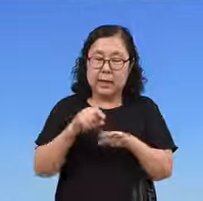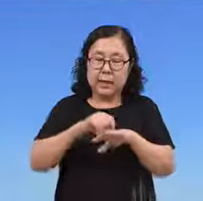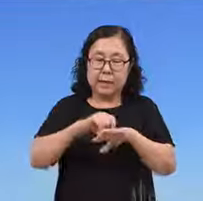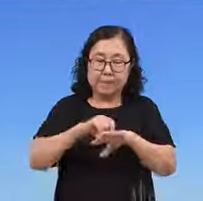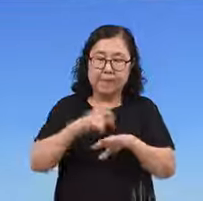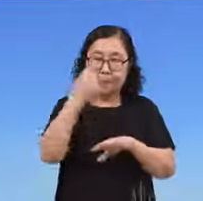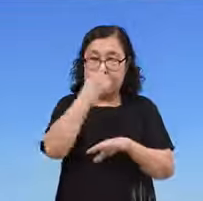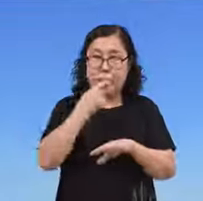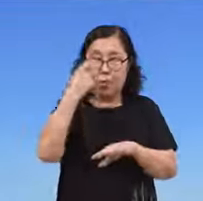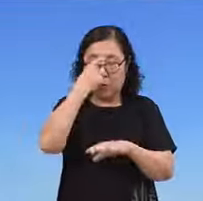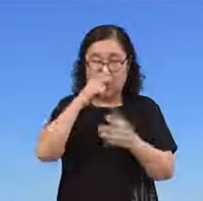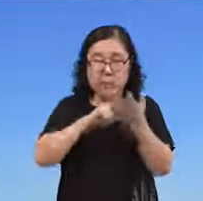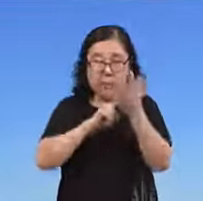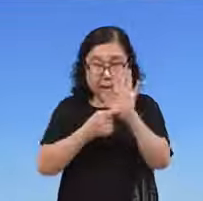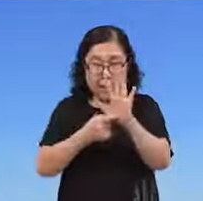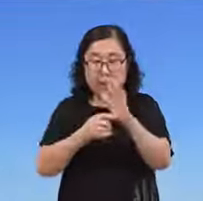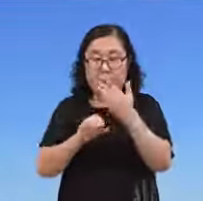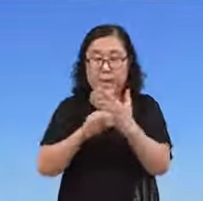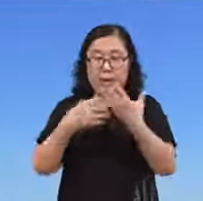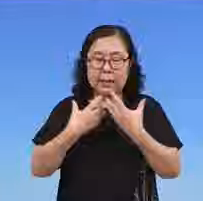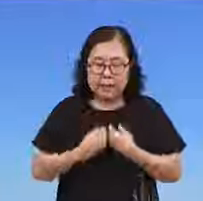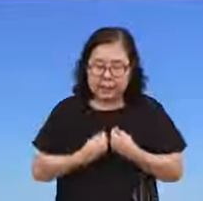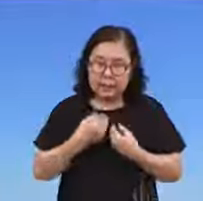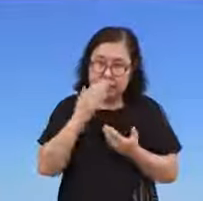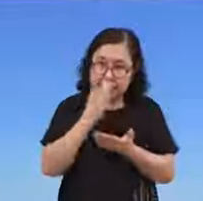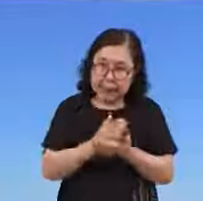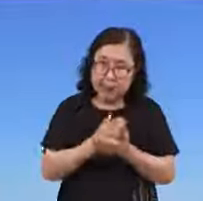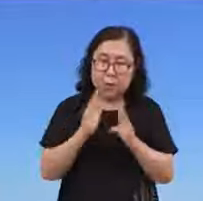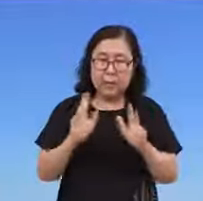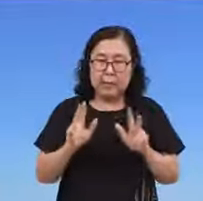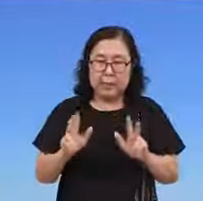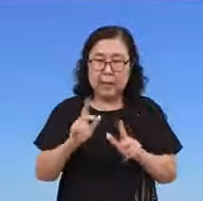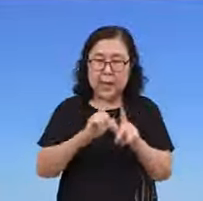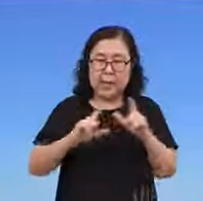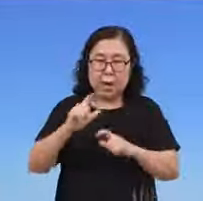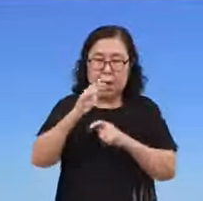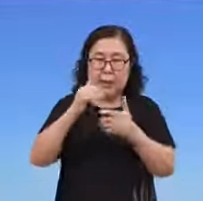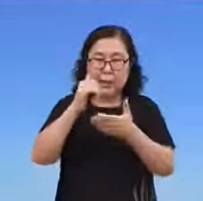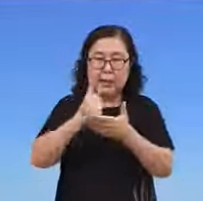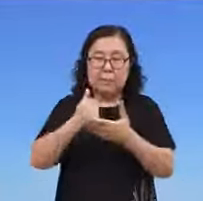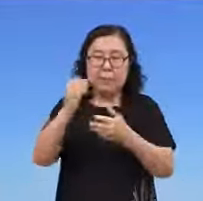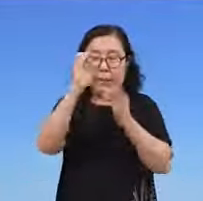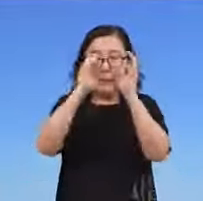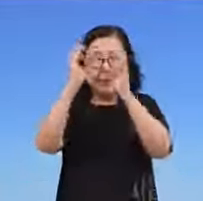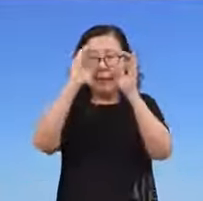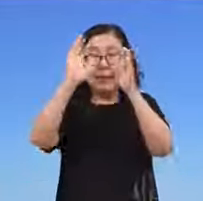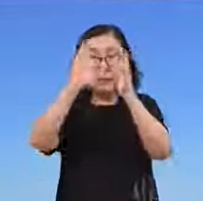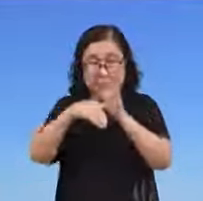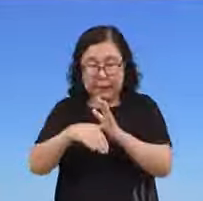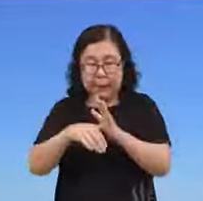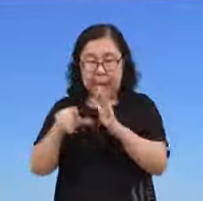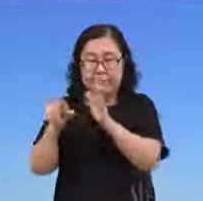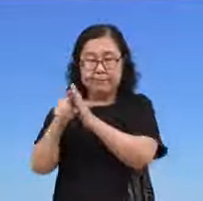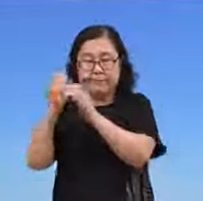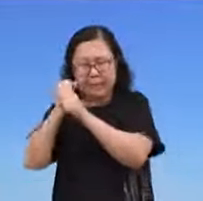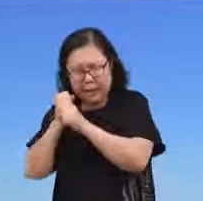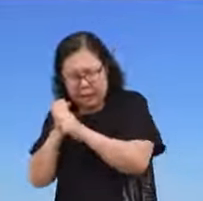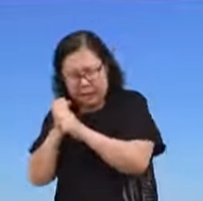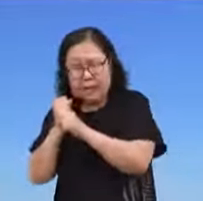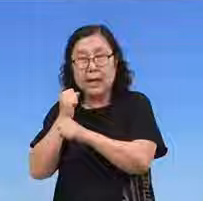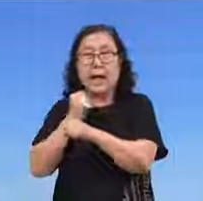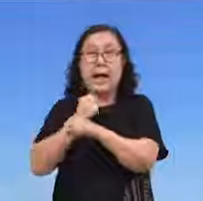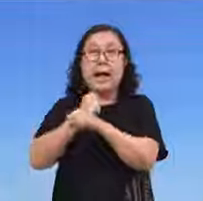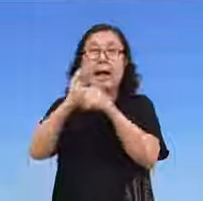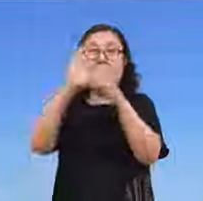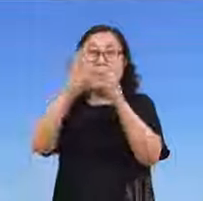드러났다면, 민낯이 드러났다면 낙심하지 마시고요, 이제 하나님을 더 찾을 때예요. 더 의지할 때입니다. 하나님,